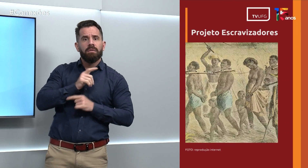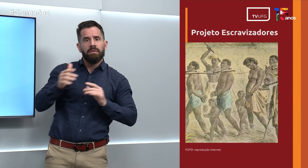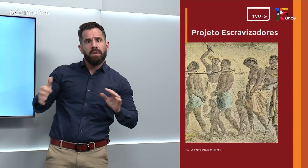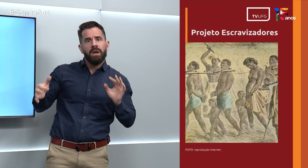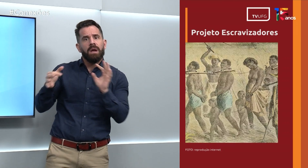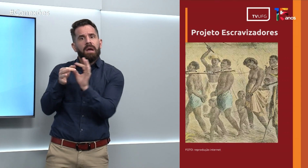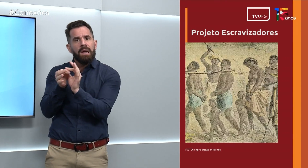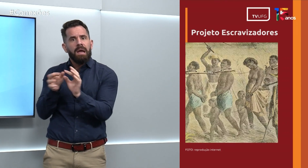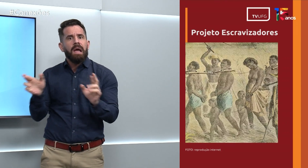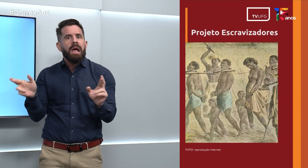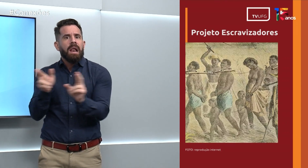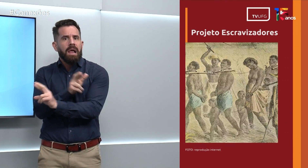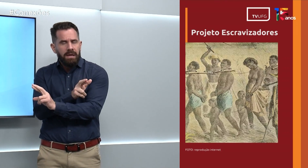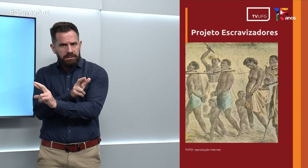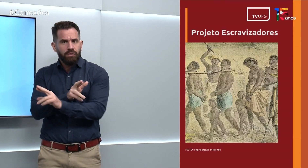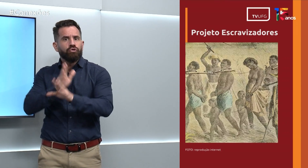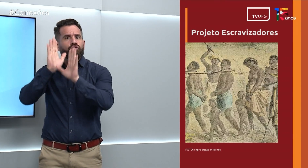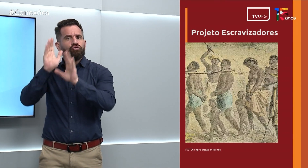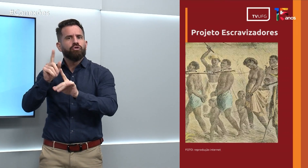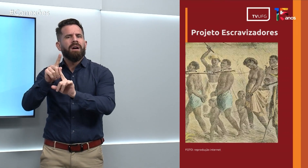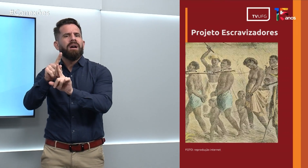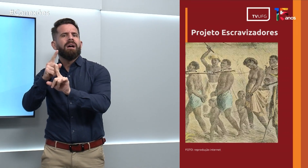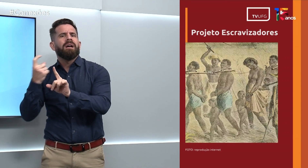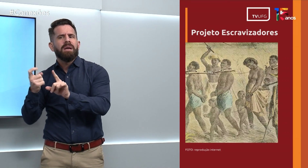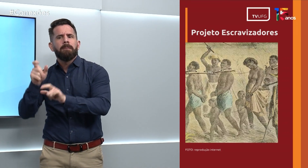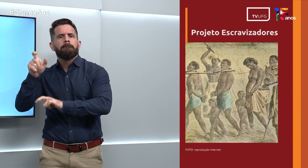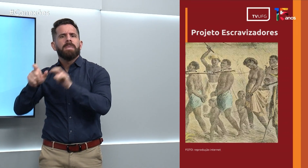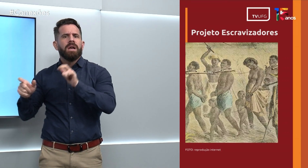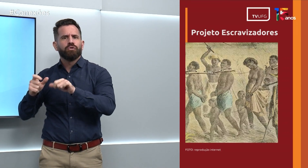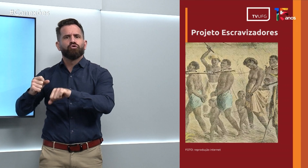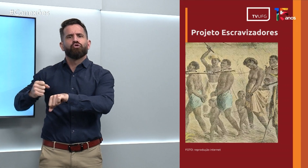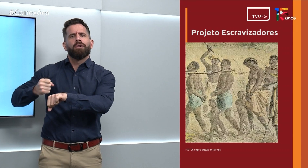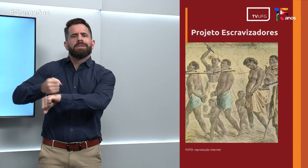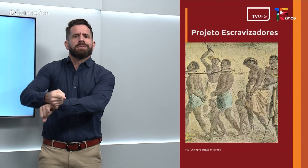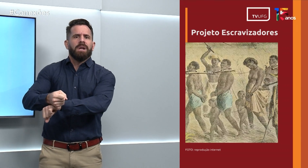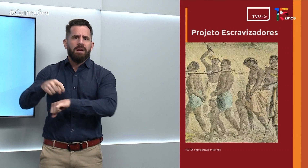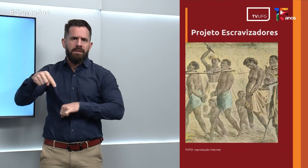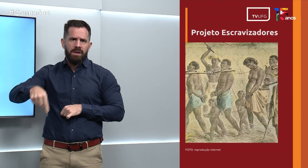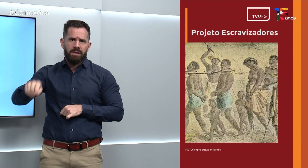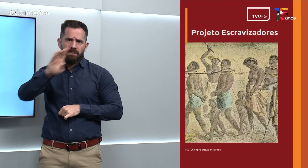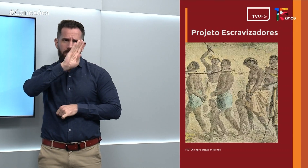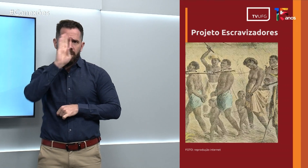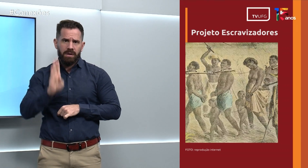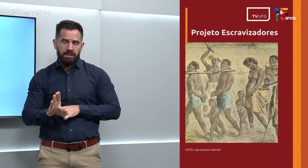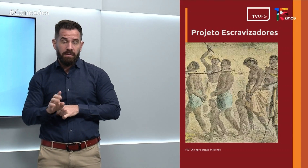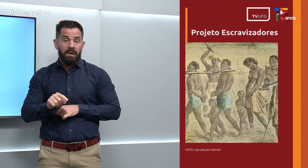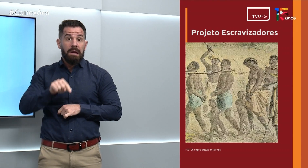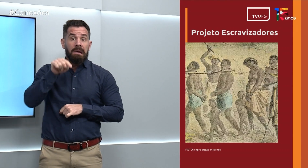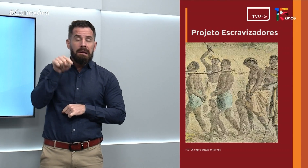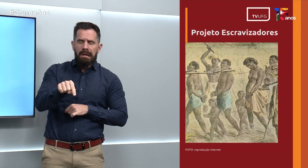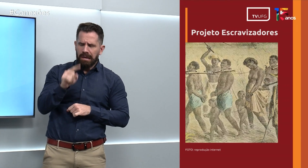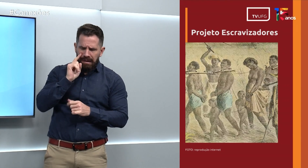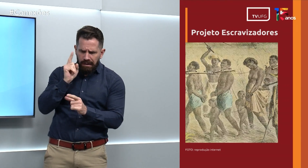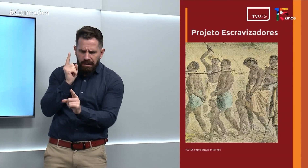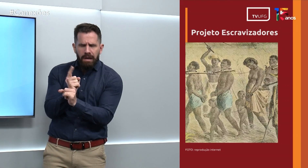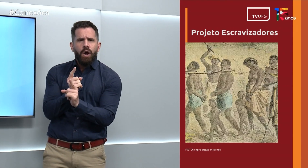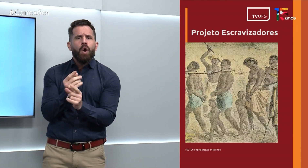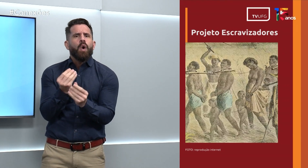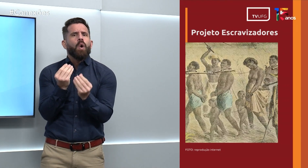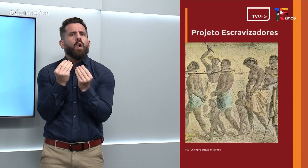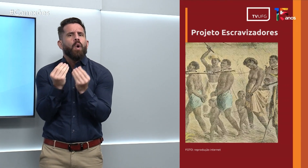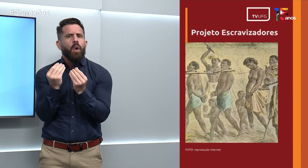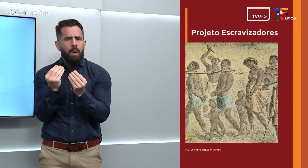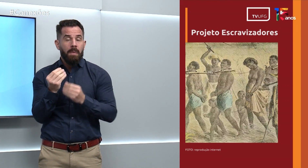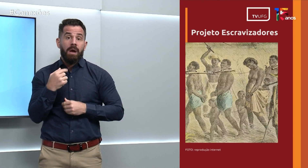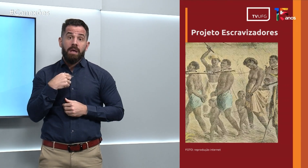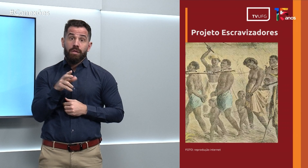pessoas escravizadas no país. Essa é a conclusão principal de um projeto chamado